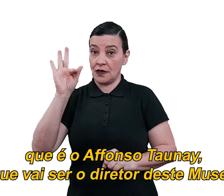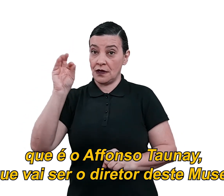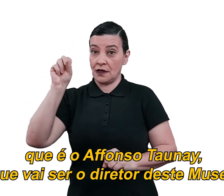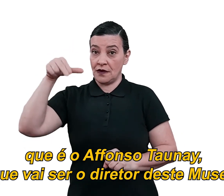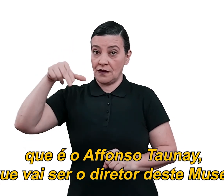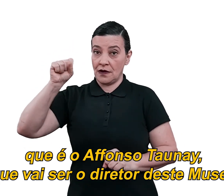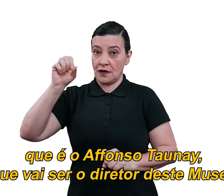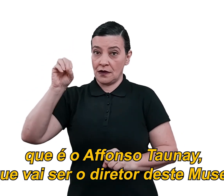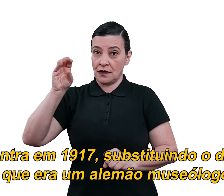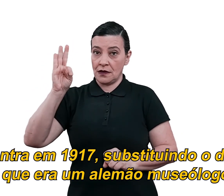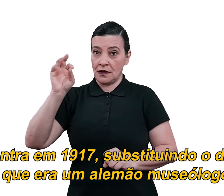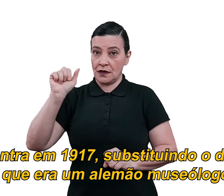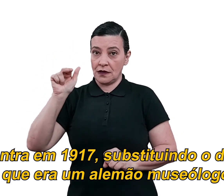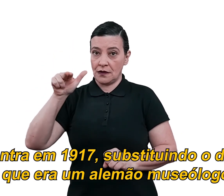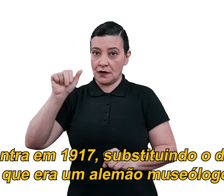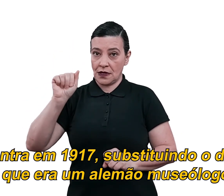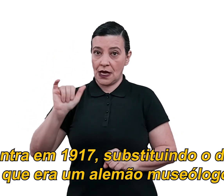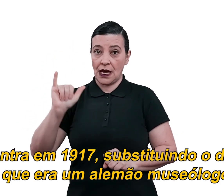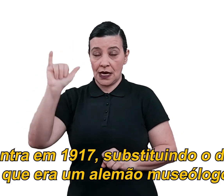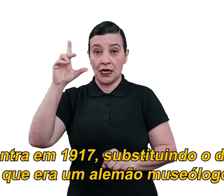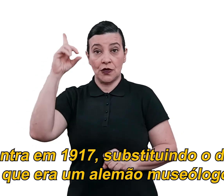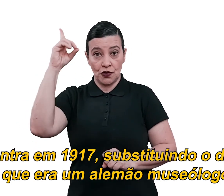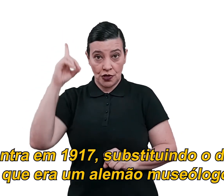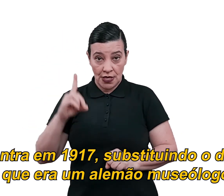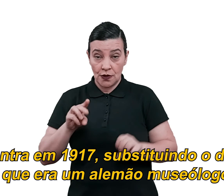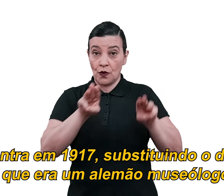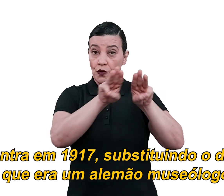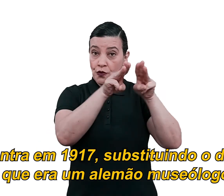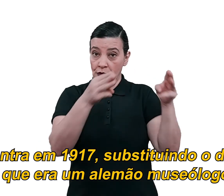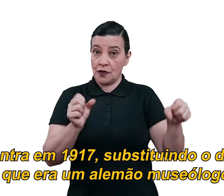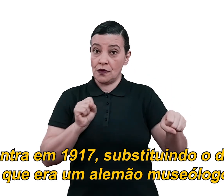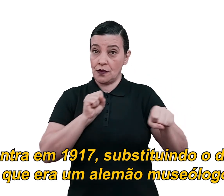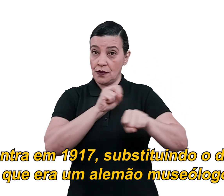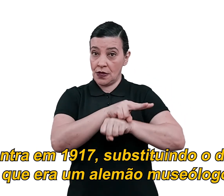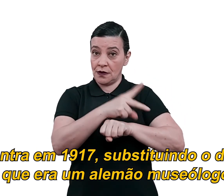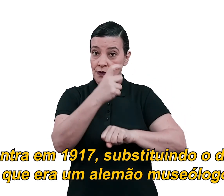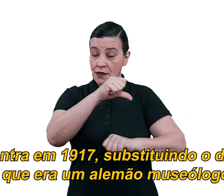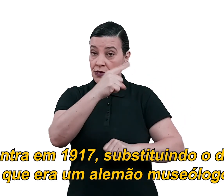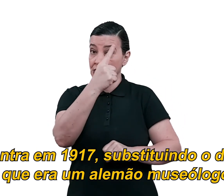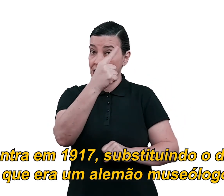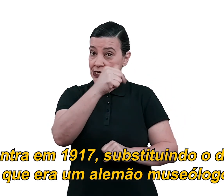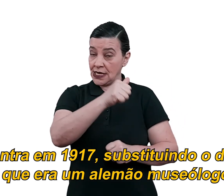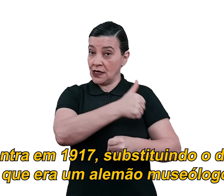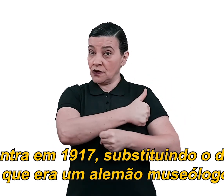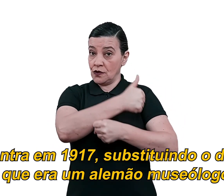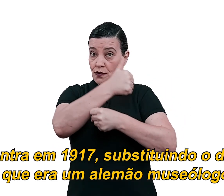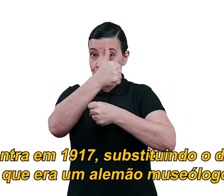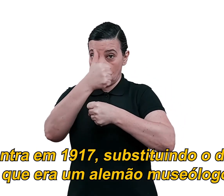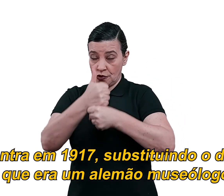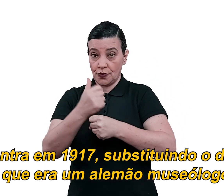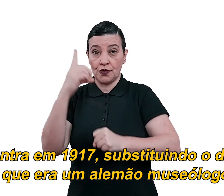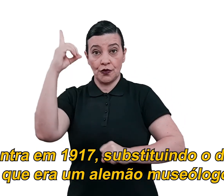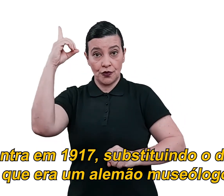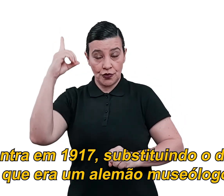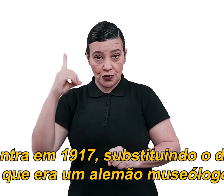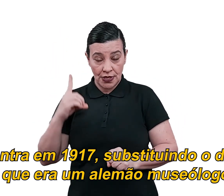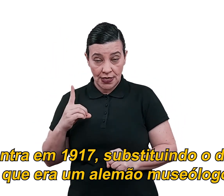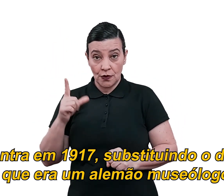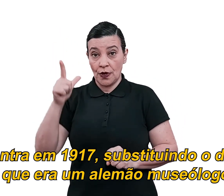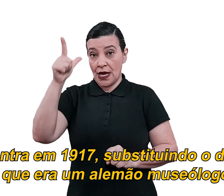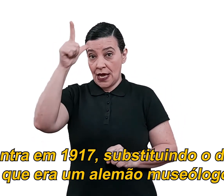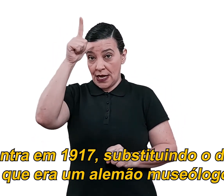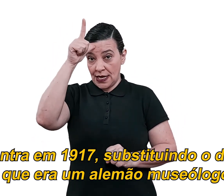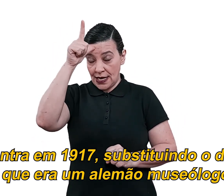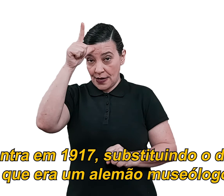ser o diretor desse museu, né? E ele vai ser, ele entra em 1917, substituindo um diretor que era